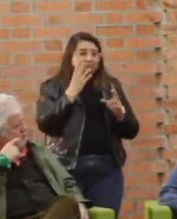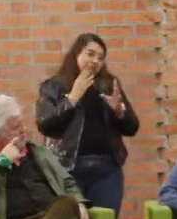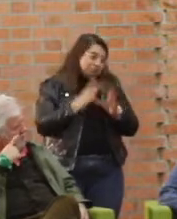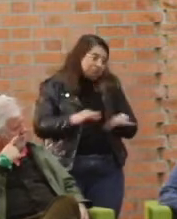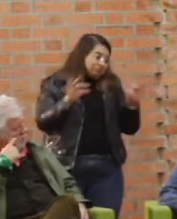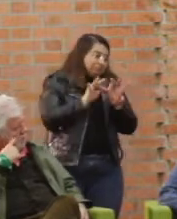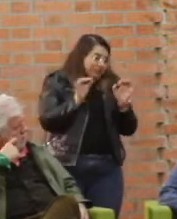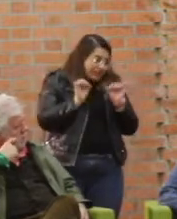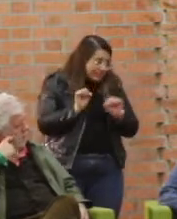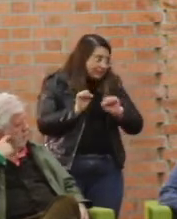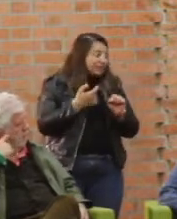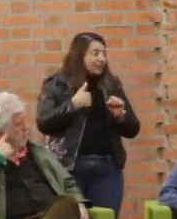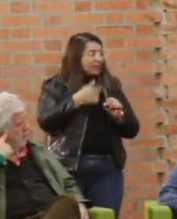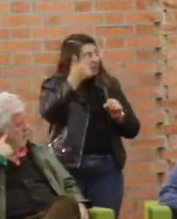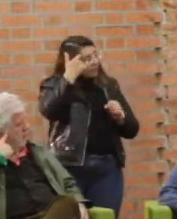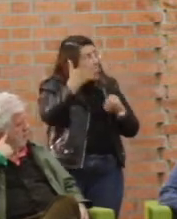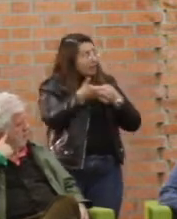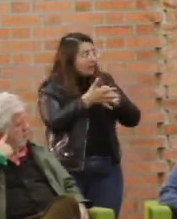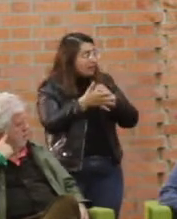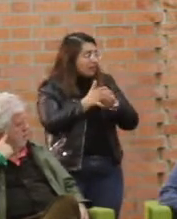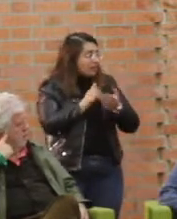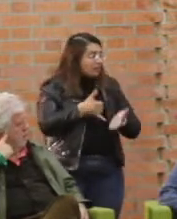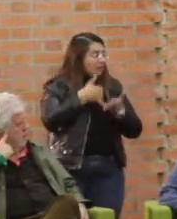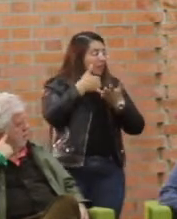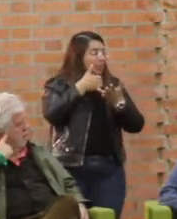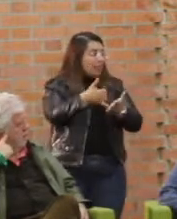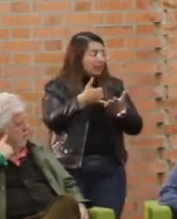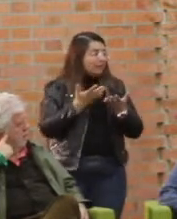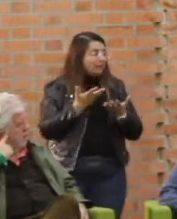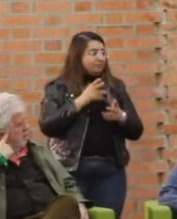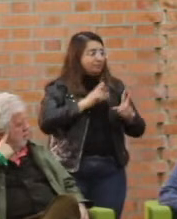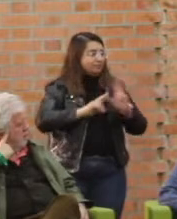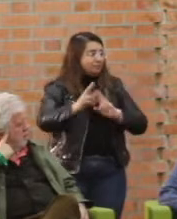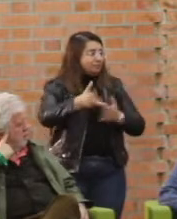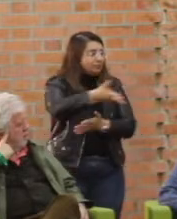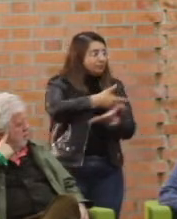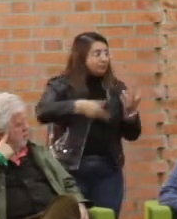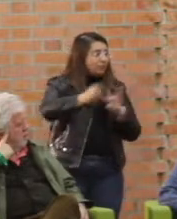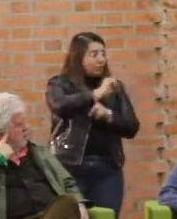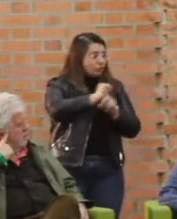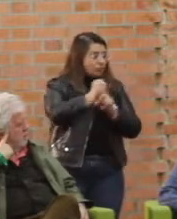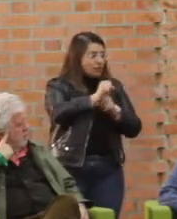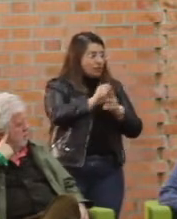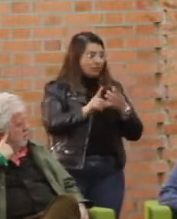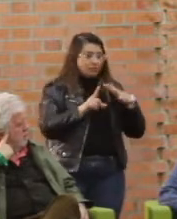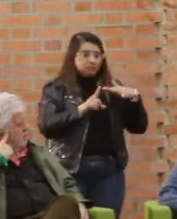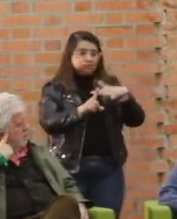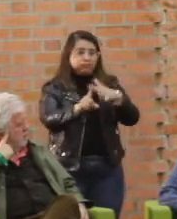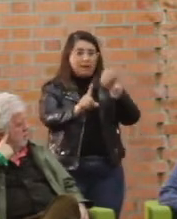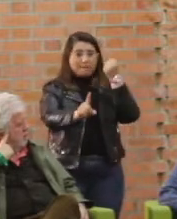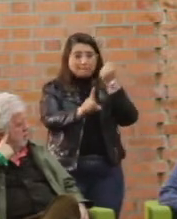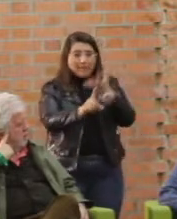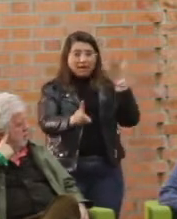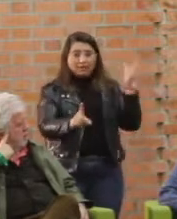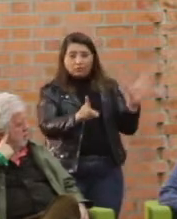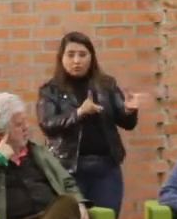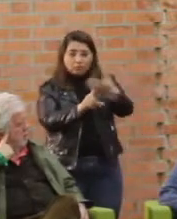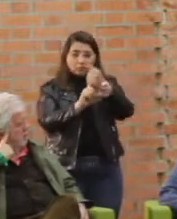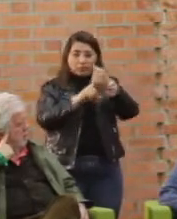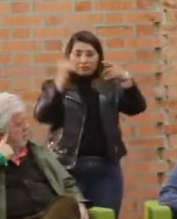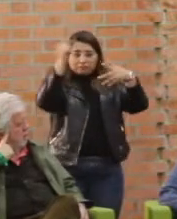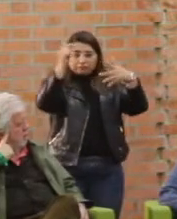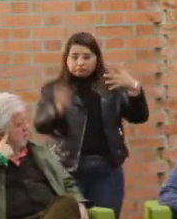juntos en un solo premio a personas organizaciones sociales que han realizado logros o que han realizado esfuerzos